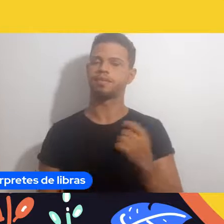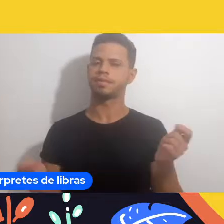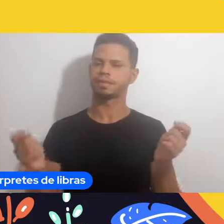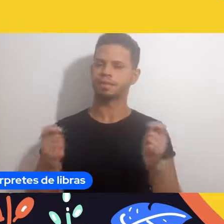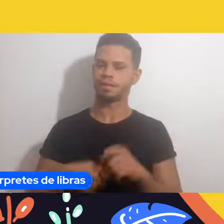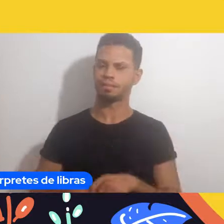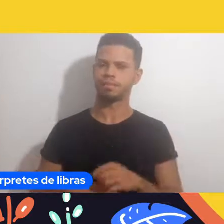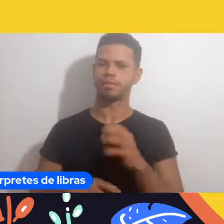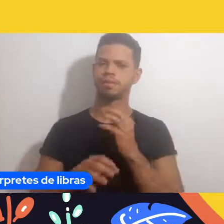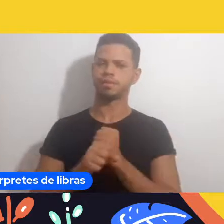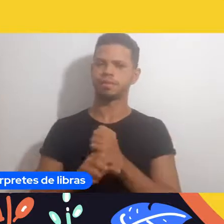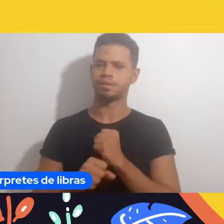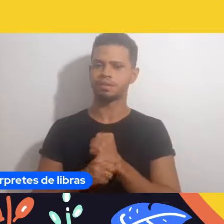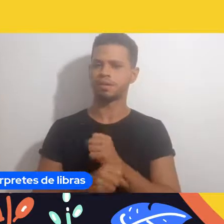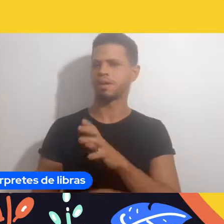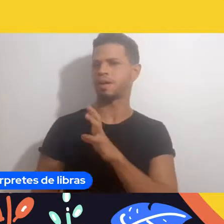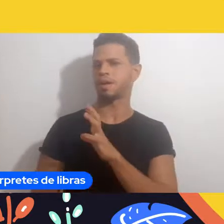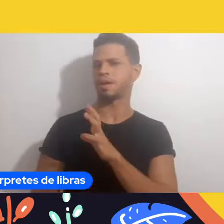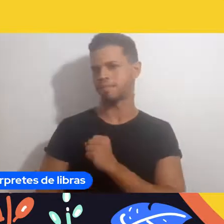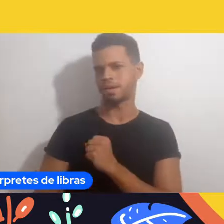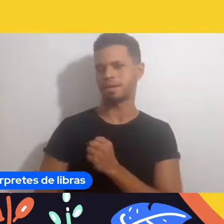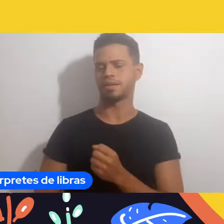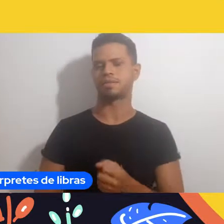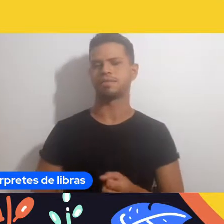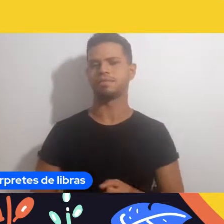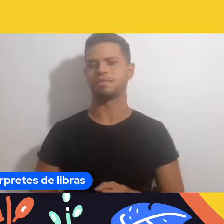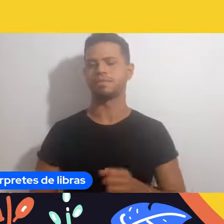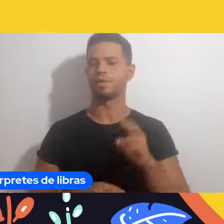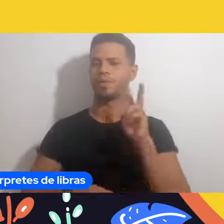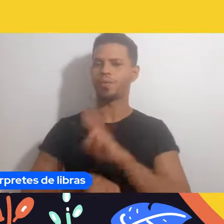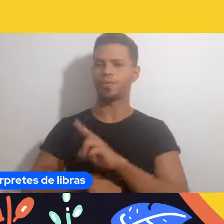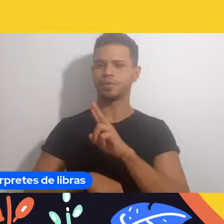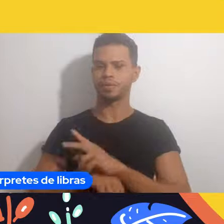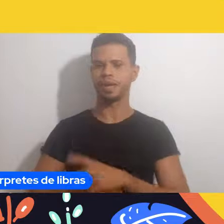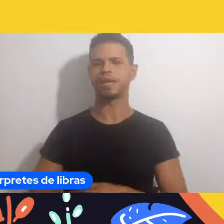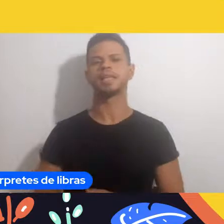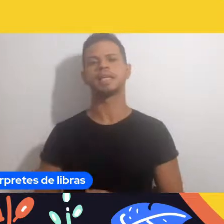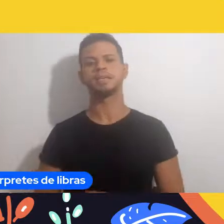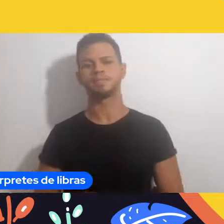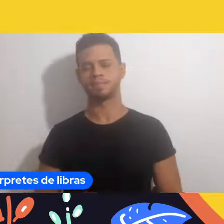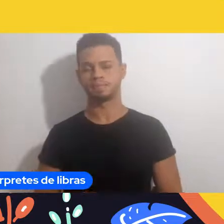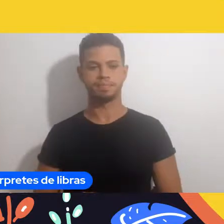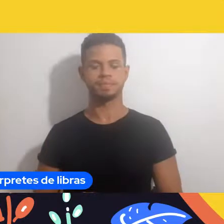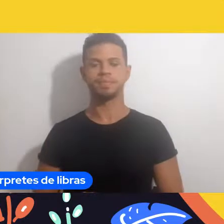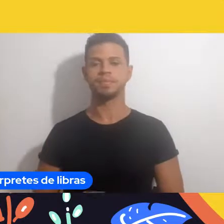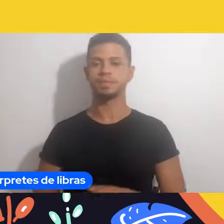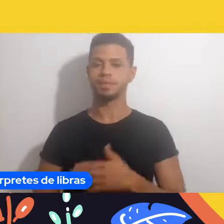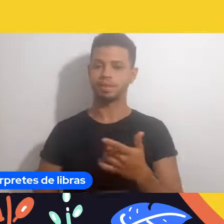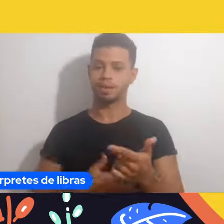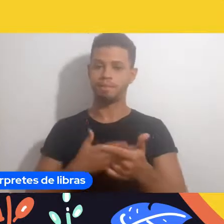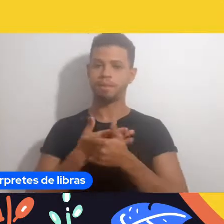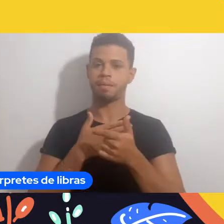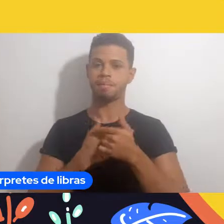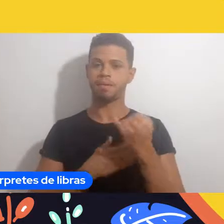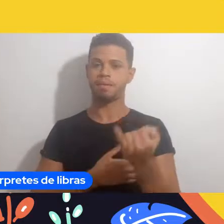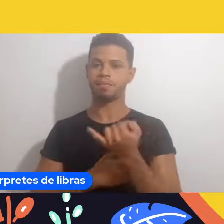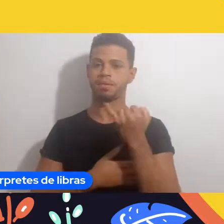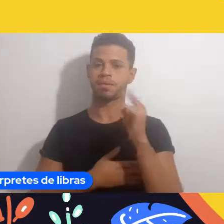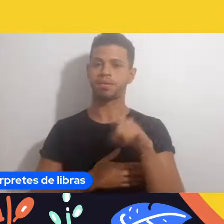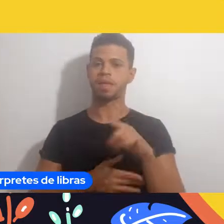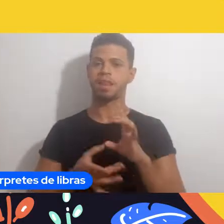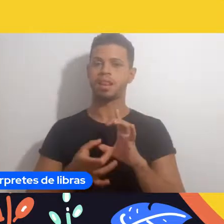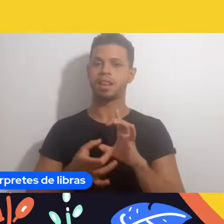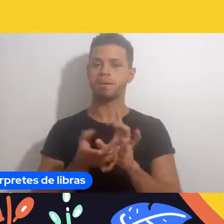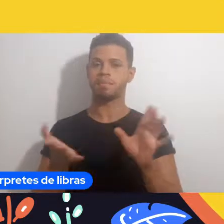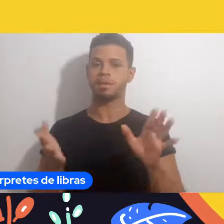completa, amada, né, cuidada. Então, o papel do adulto é esse, permitir que a criança